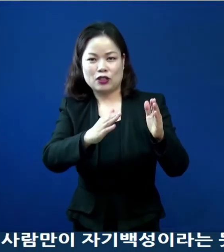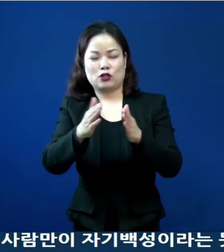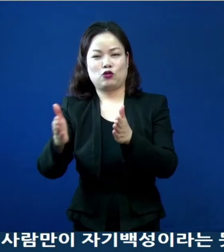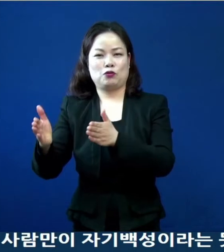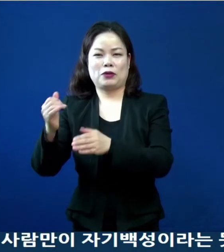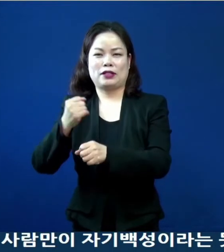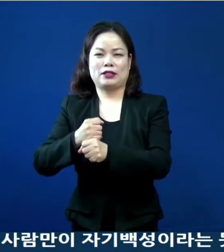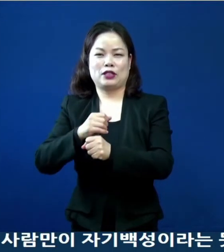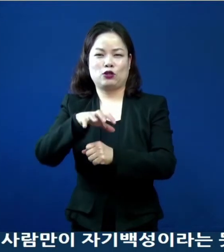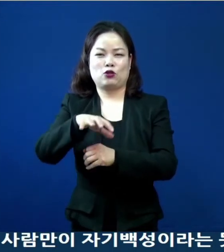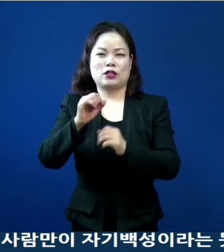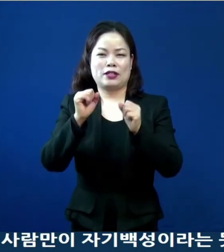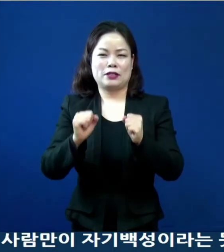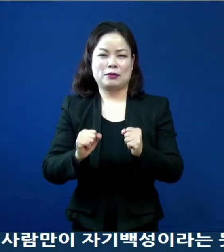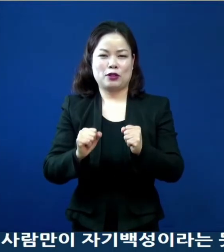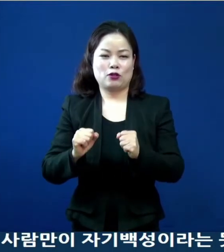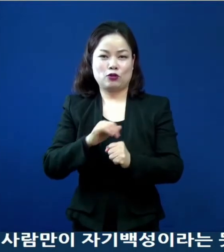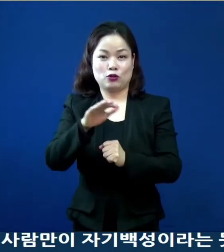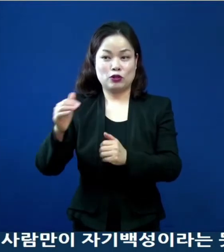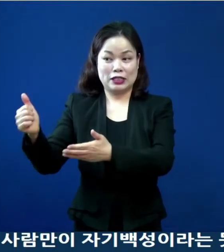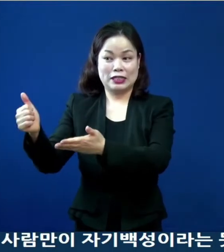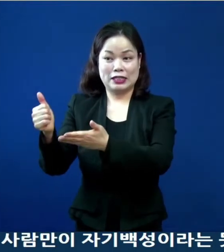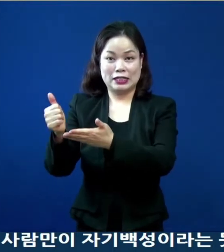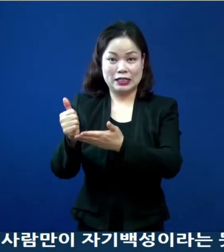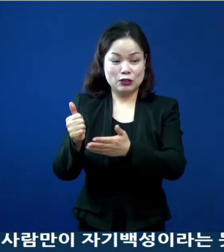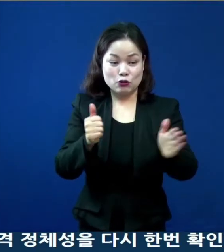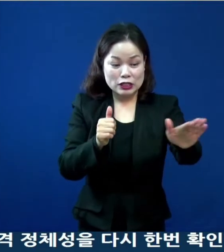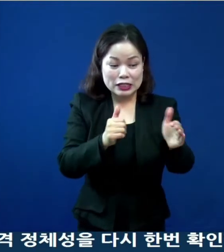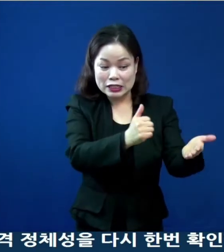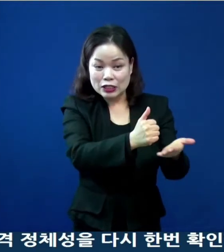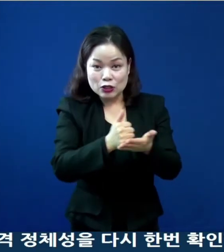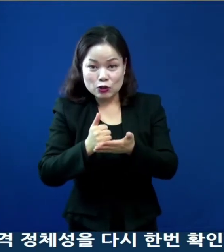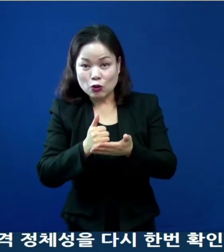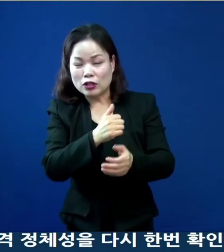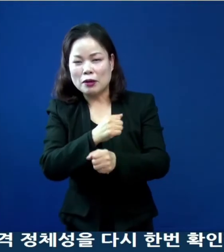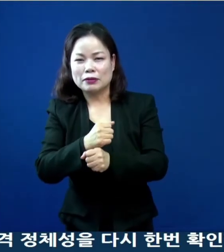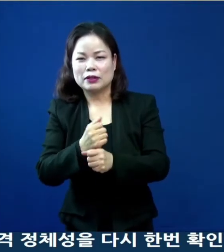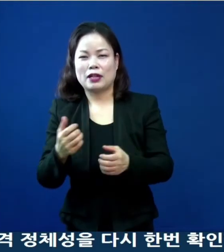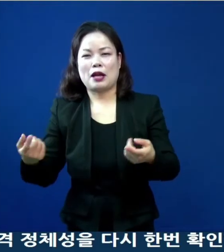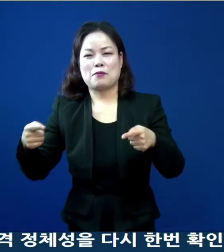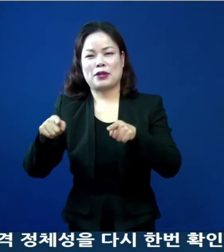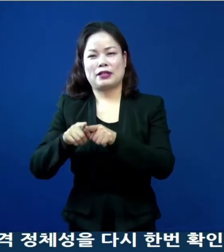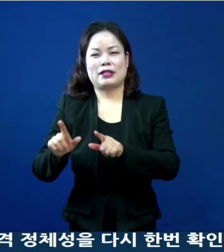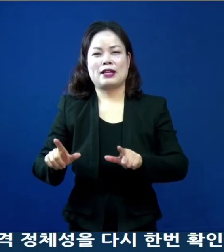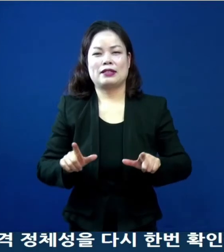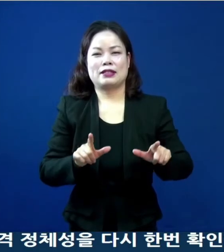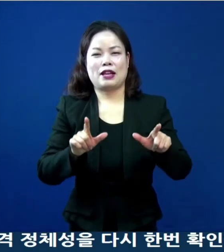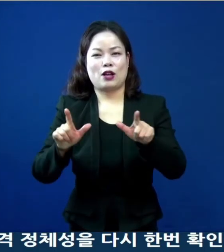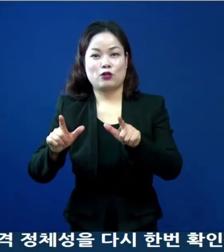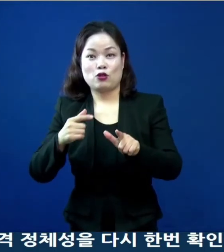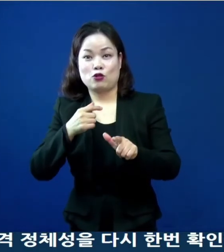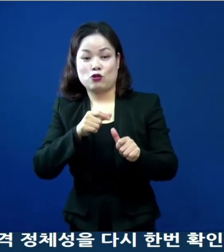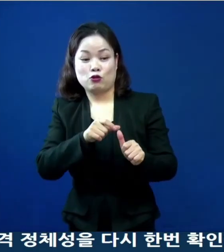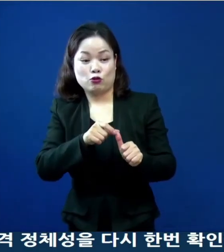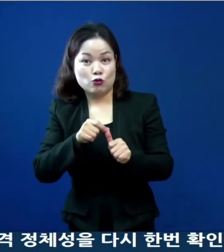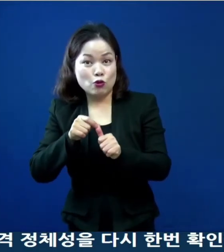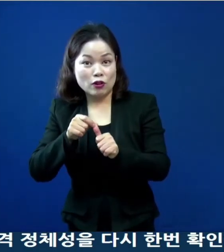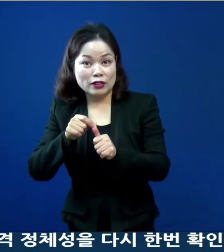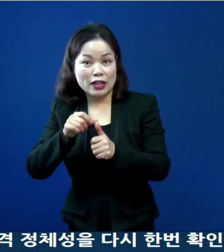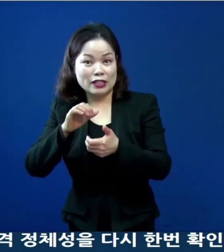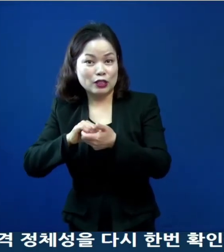마련하시고 그곳에 계시면서 우리를 그곳으로 초대하셔서 함께 살자고 제안하시는 구원의